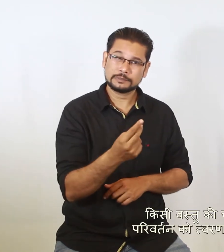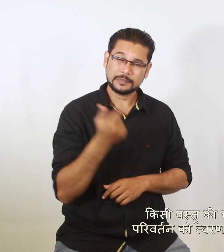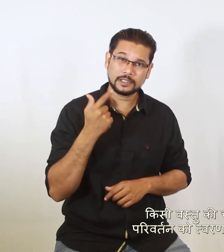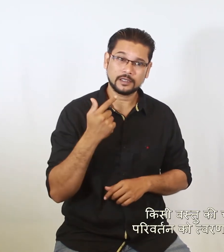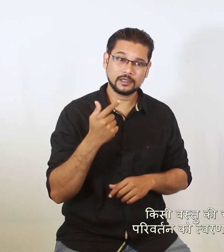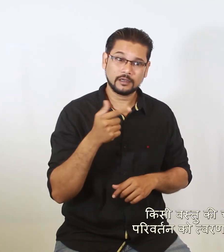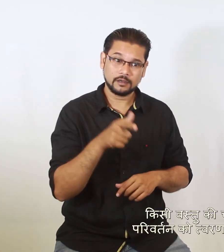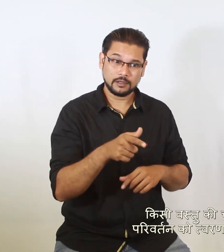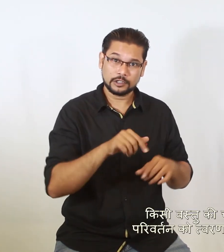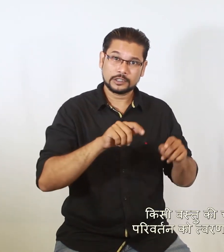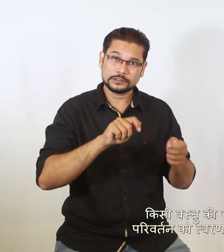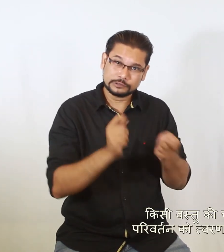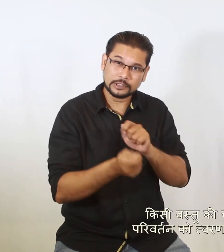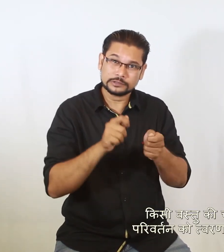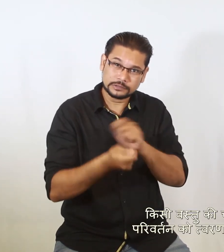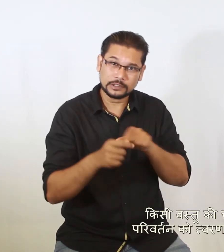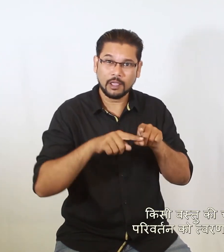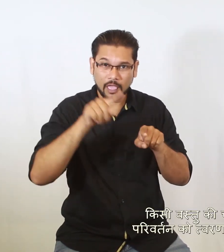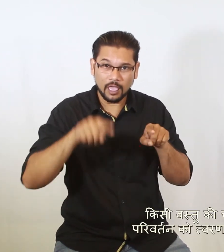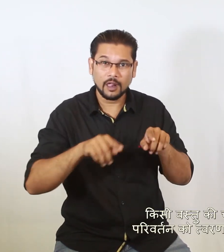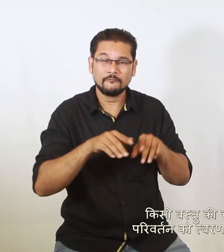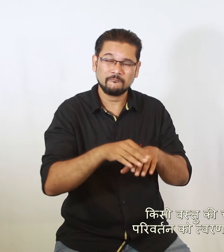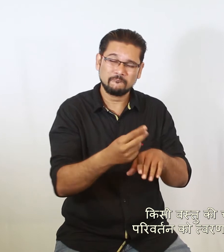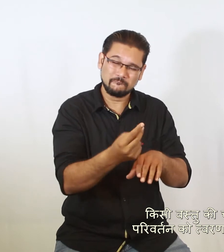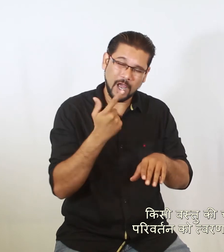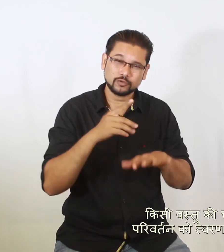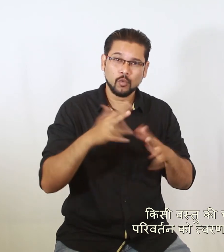किसी वुस्तु की चाल में परिवर्तन को त्वरण कहते हैं